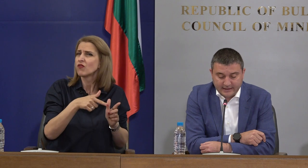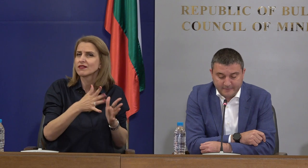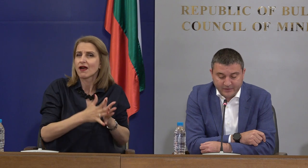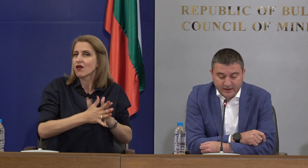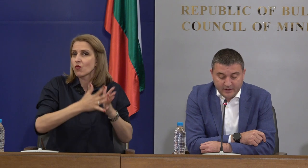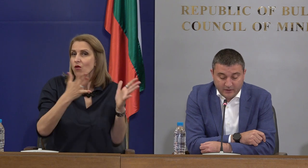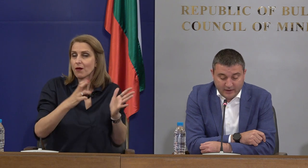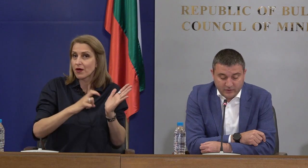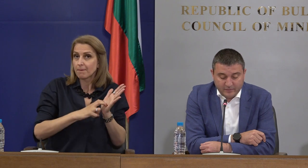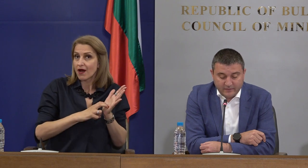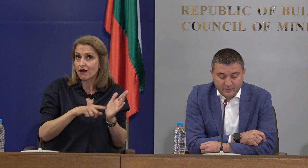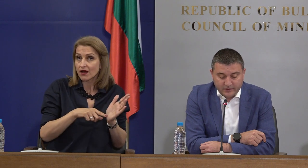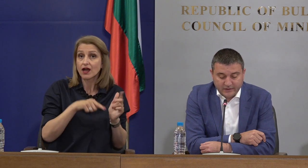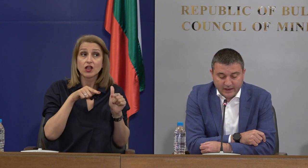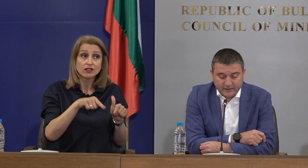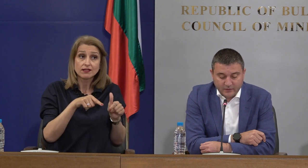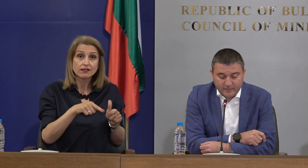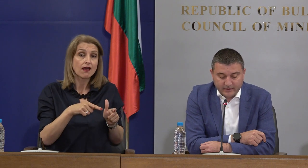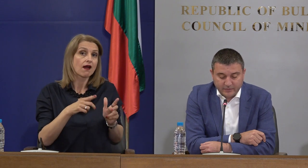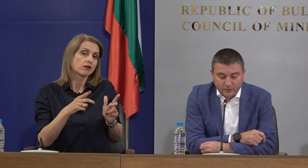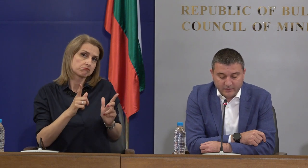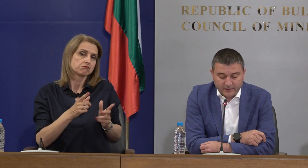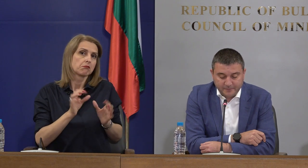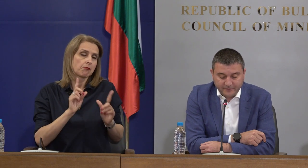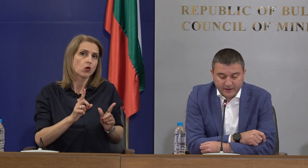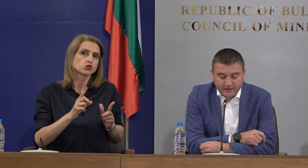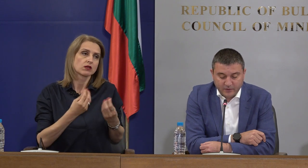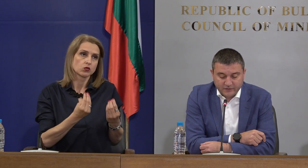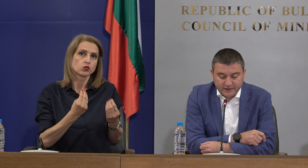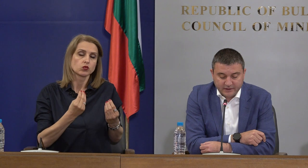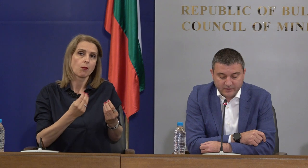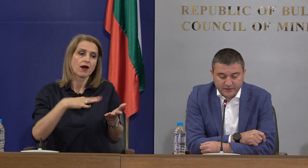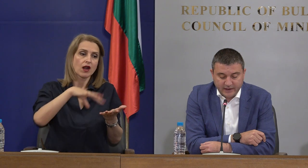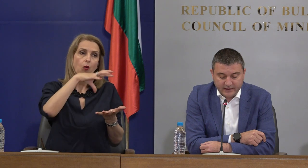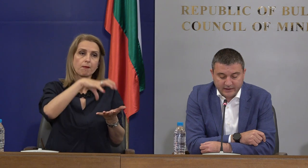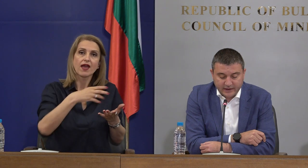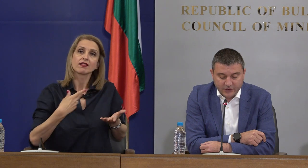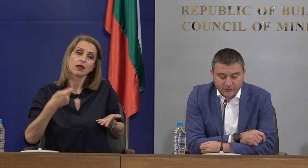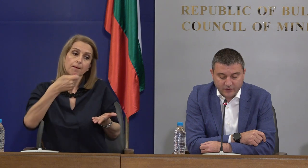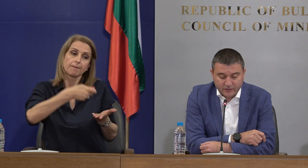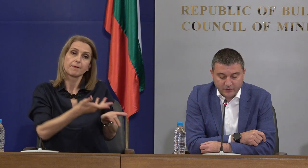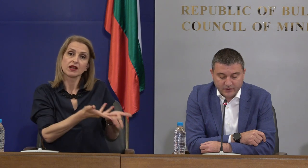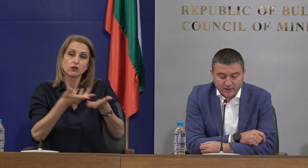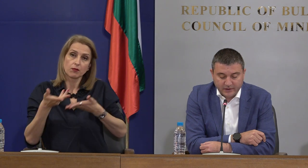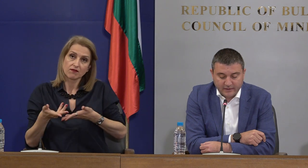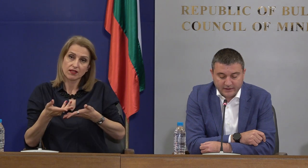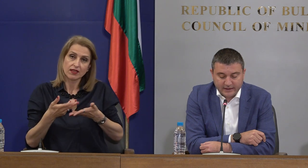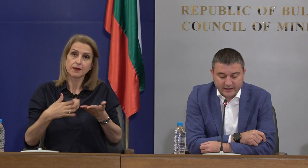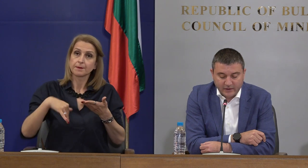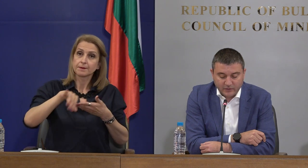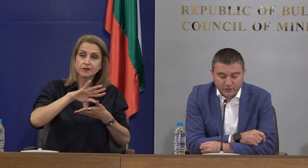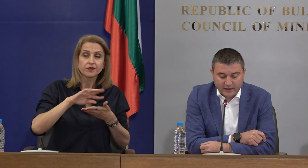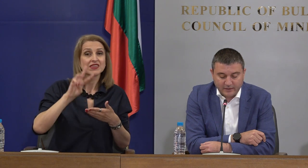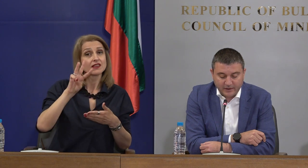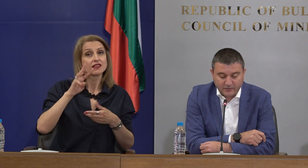местни лица, което я прави и потенциален обект на придобиване. Използвани са коефициентите цена счетоводна стойност на капитала на